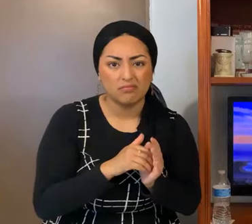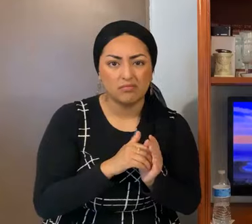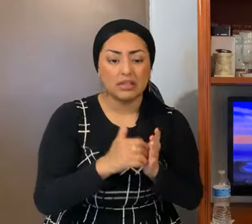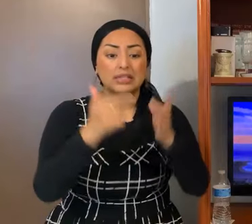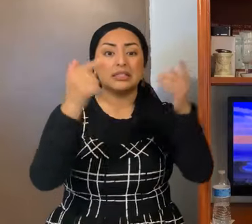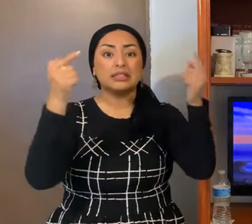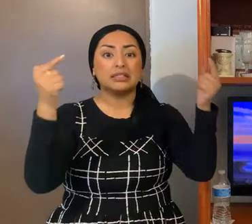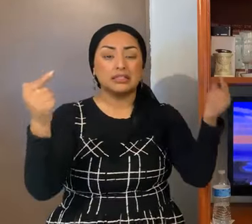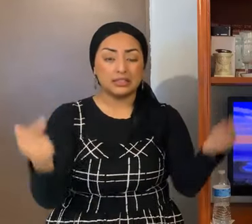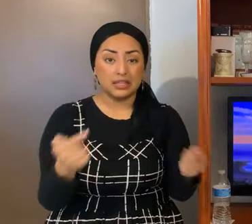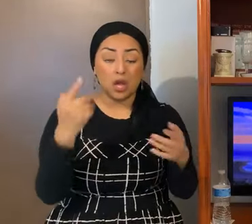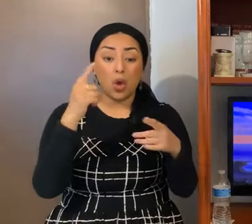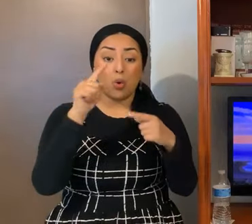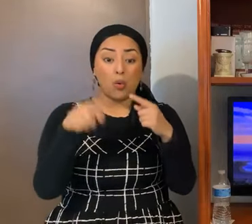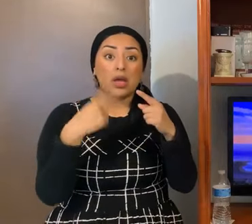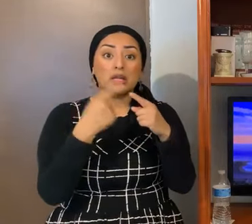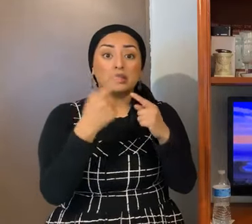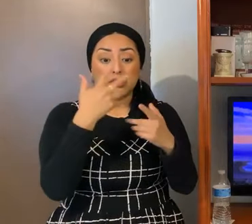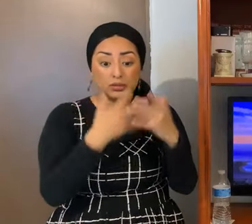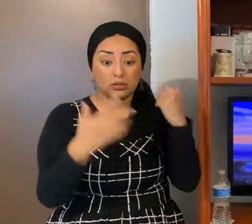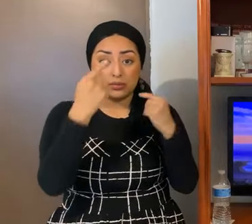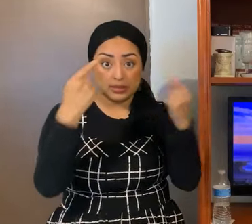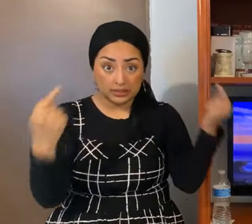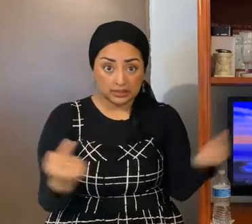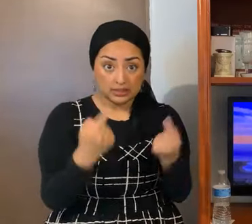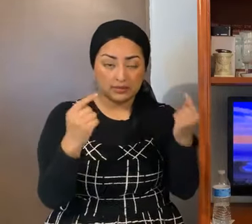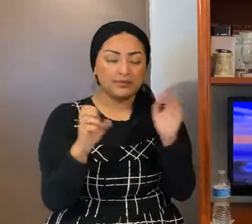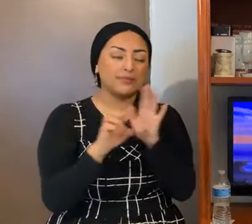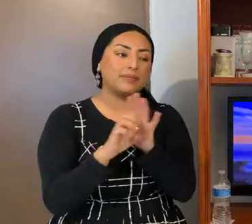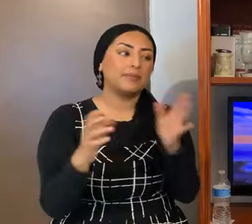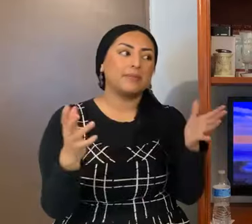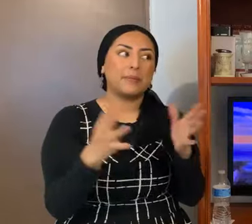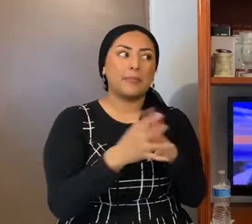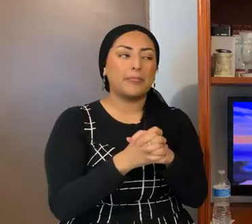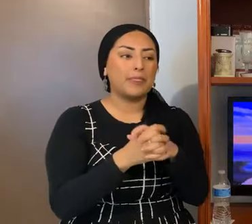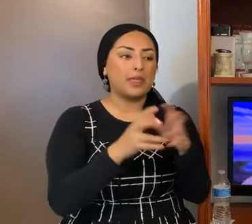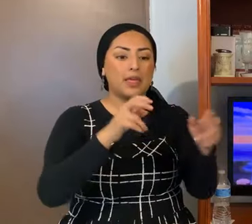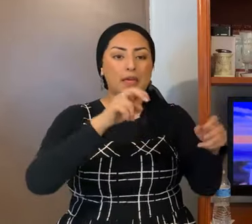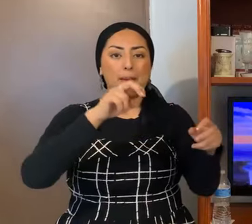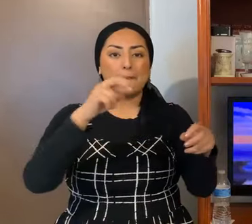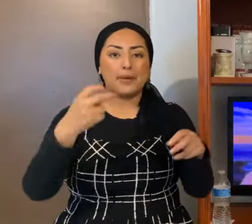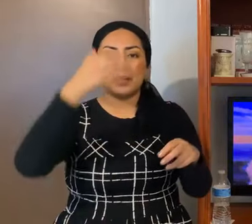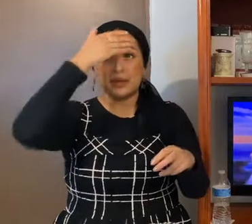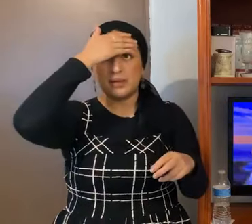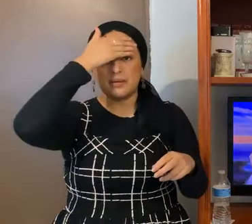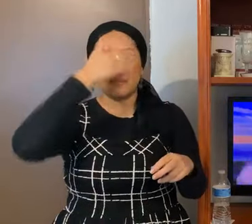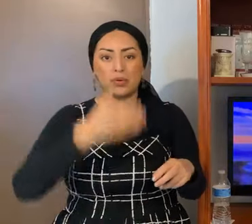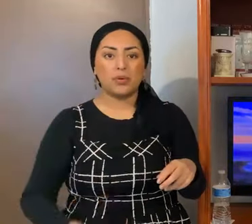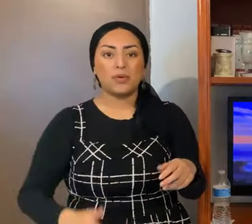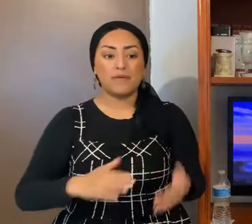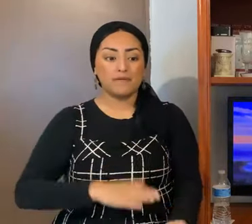El pecado, cuando alguien peca, hagan de cuenta que cae una venda delante de sus ojos,